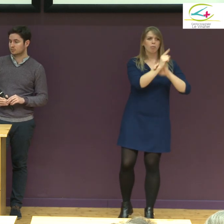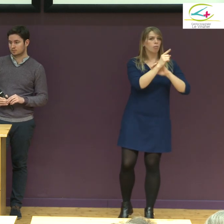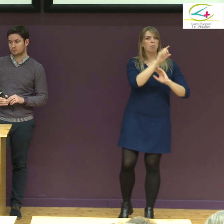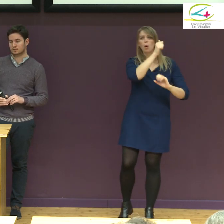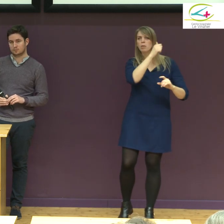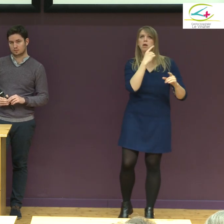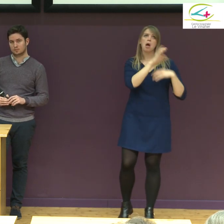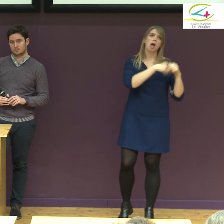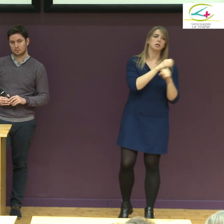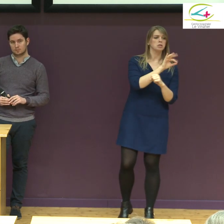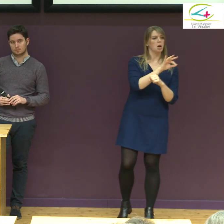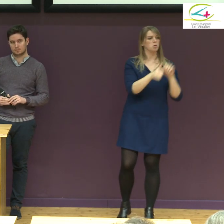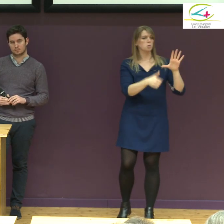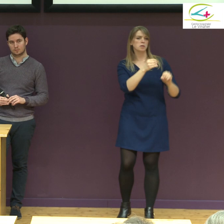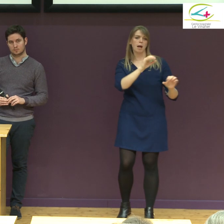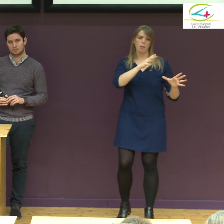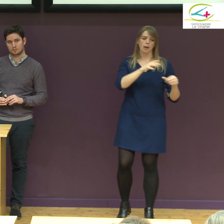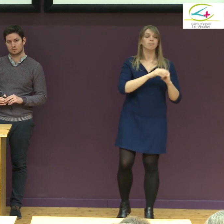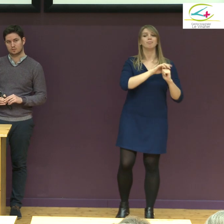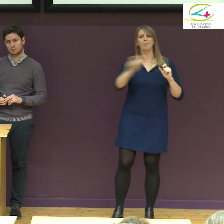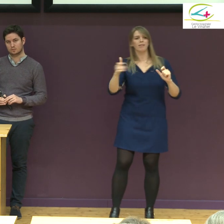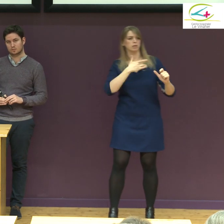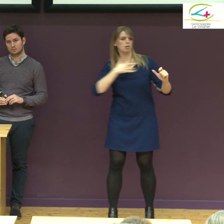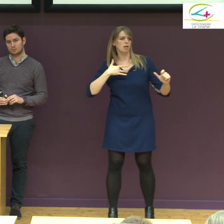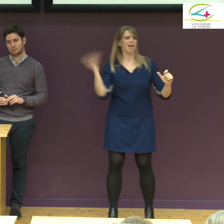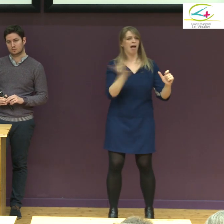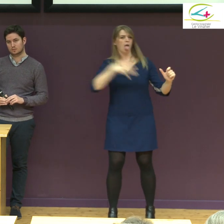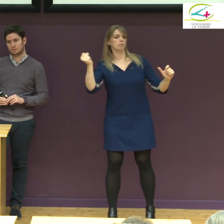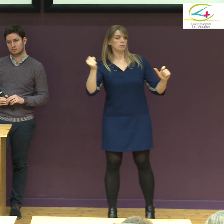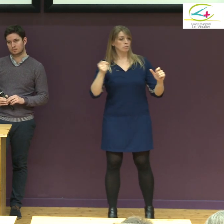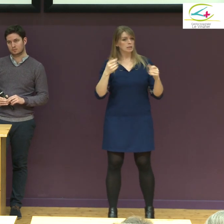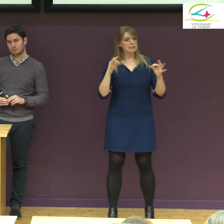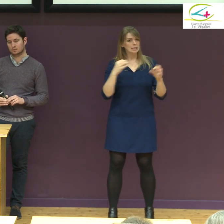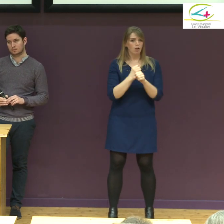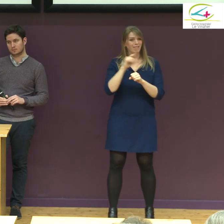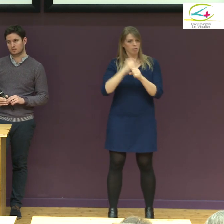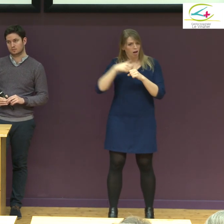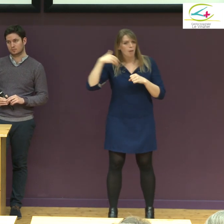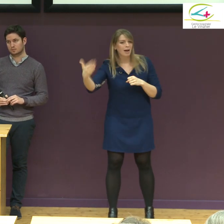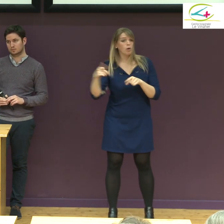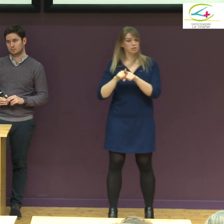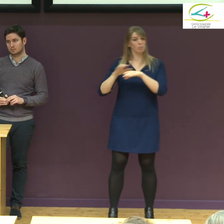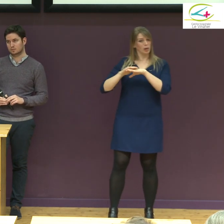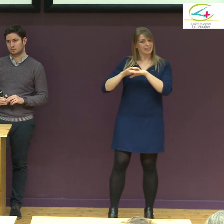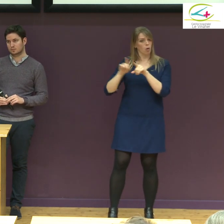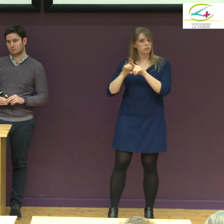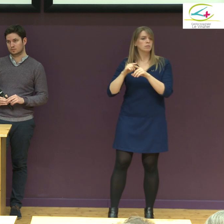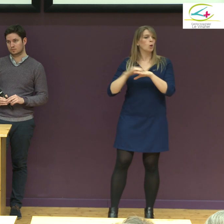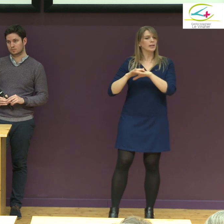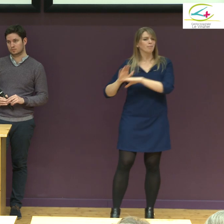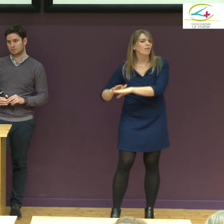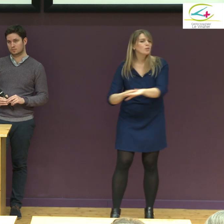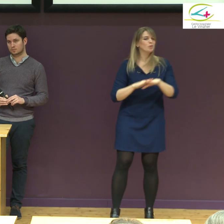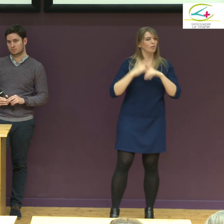années 50-60. Avant que le sanitaire s'en empare, il faudra attendre encore 10 ou 20 ans, avant que le politique s'en empare, parce que politique de